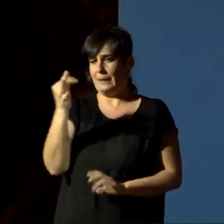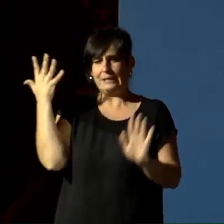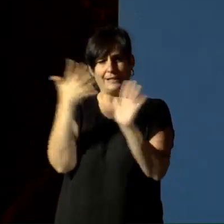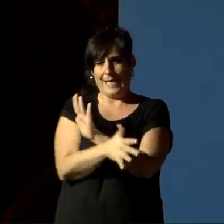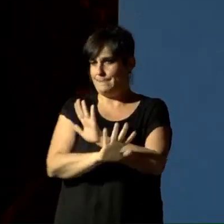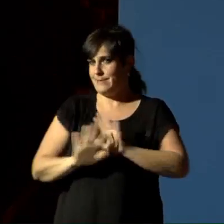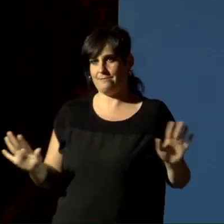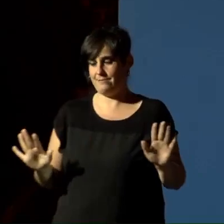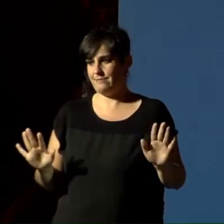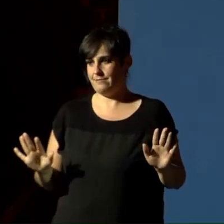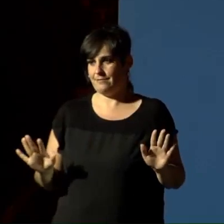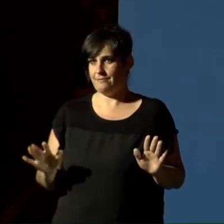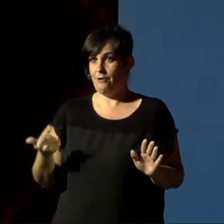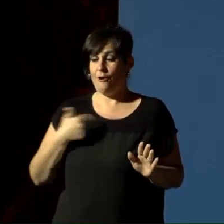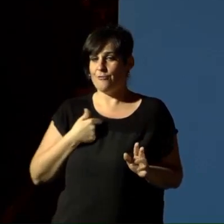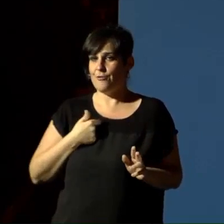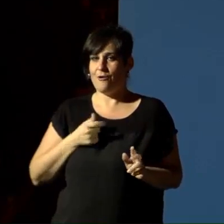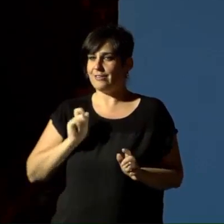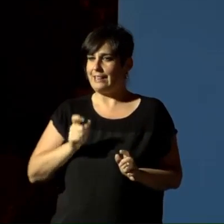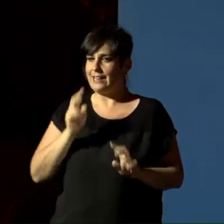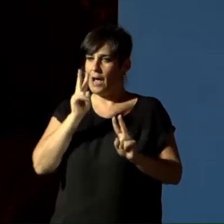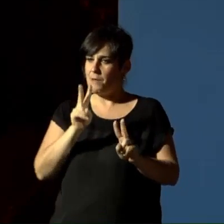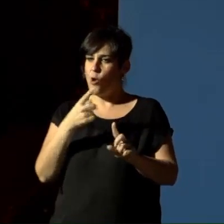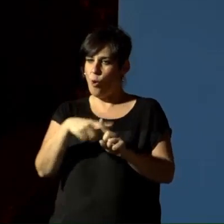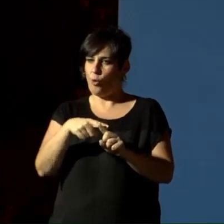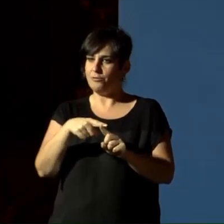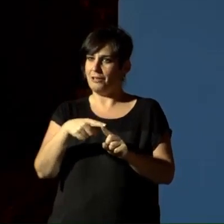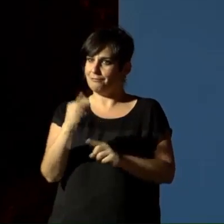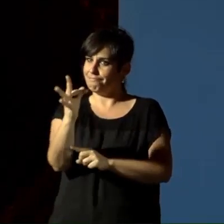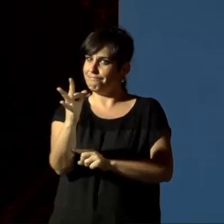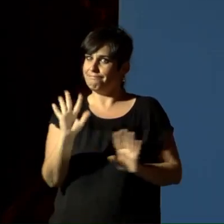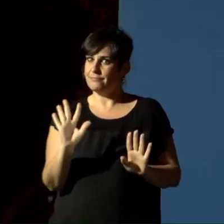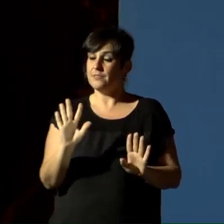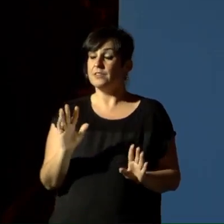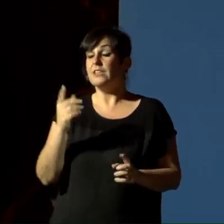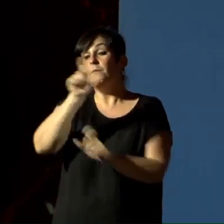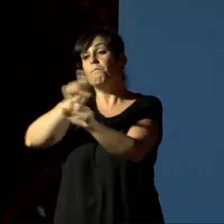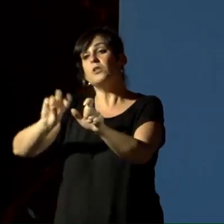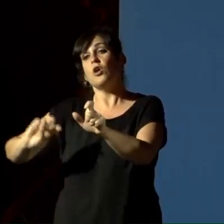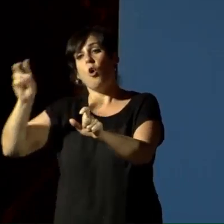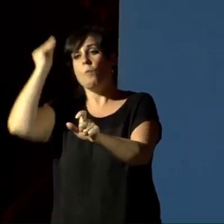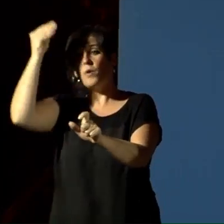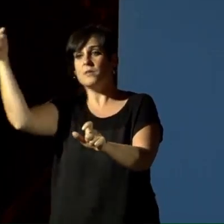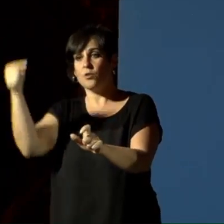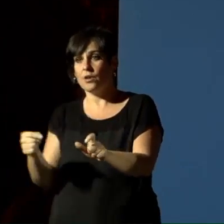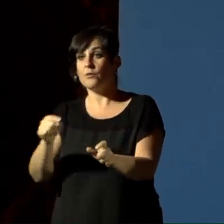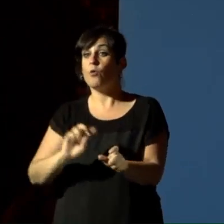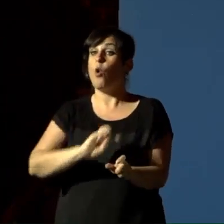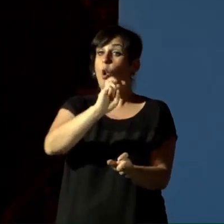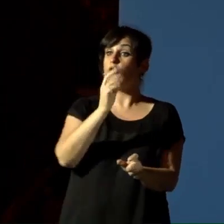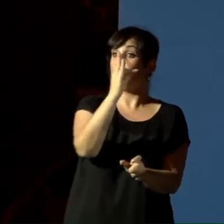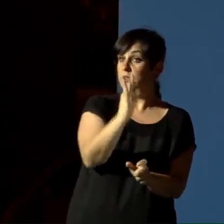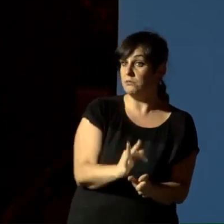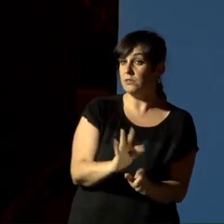remedio. Sempre penso que as cousas... Hai moita xente que con pesimismo, uns os mellores, outros con cinismo, din